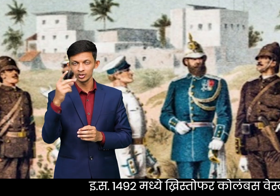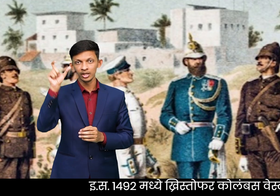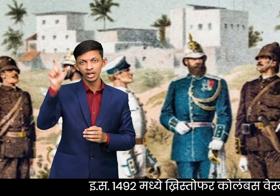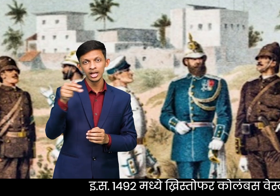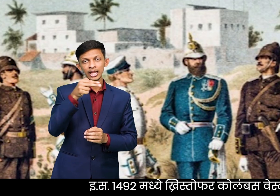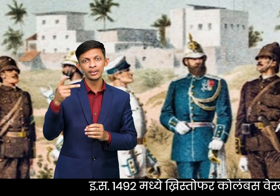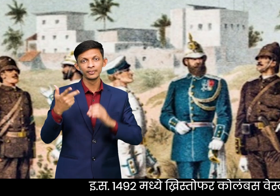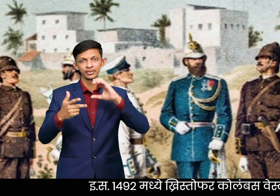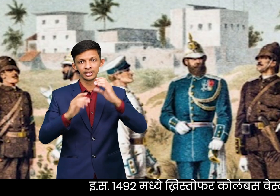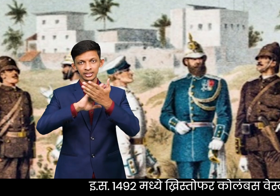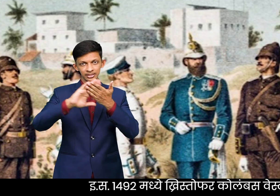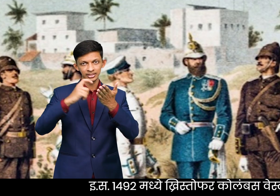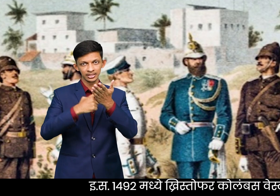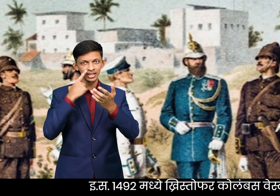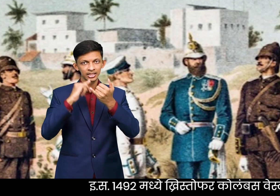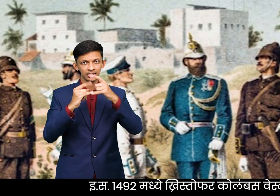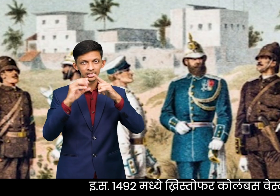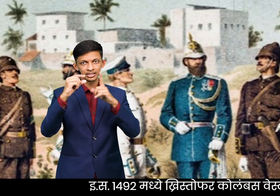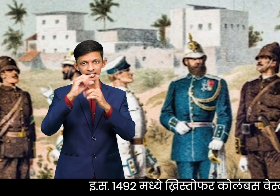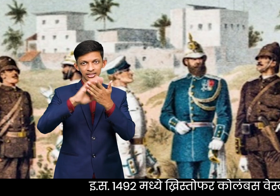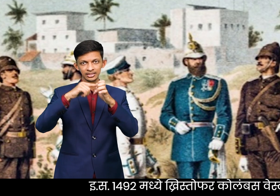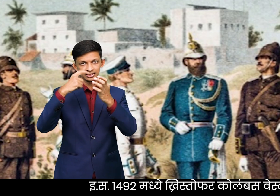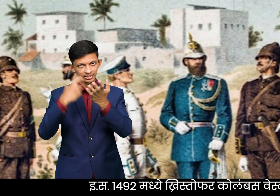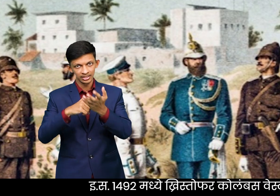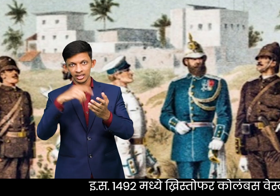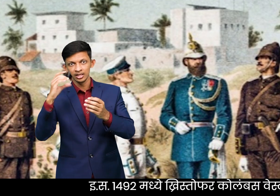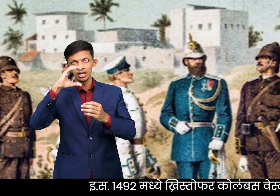इ. 1492 मध्ये ख्रिस्तोफर कोलंबस वेस्ट इंडीज